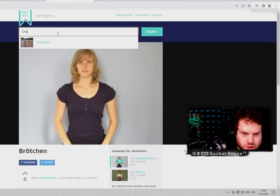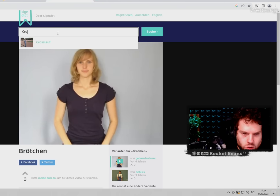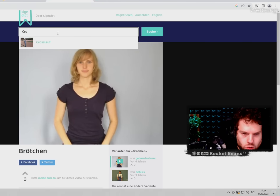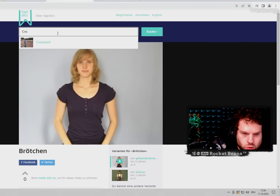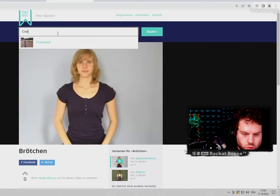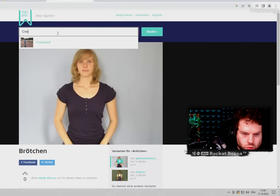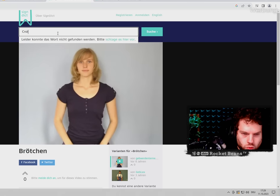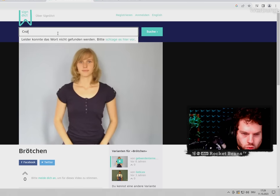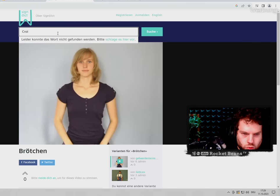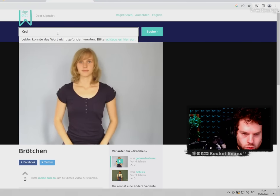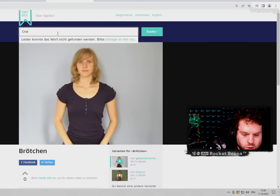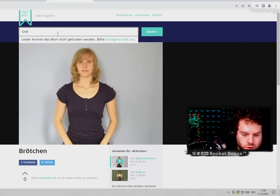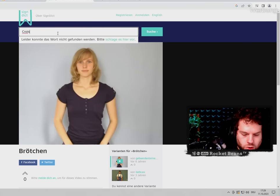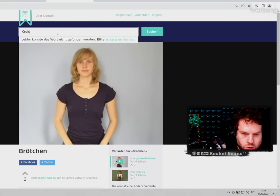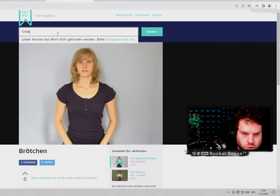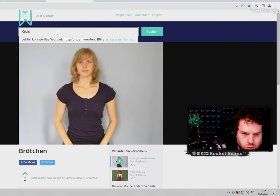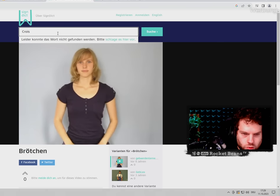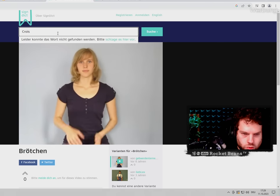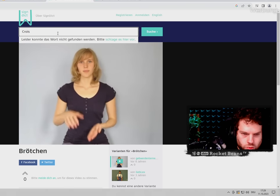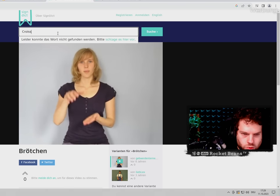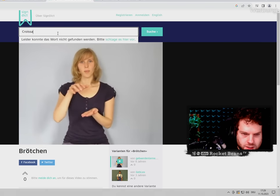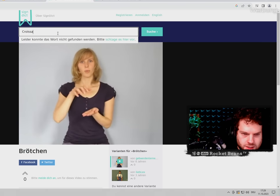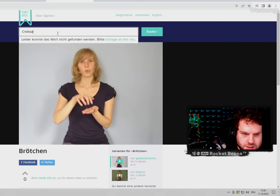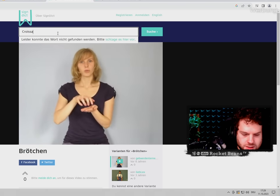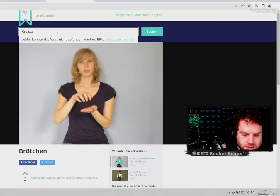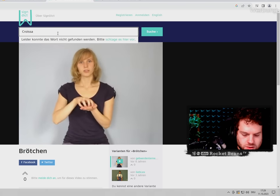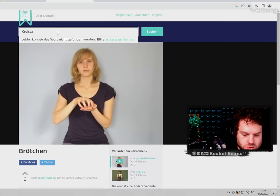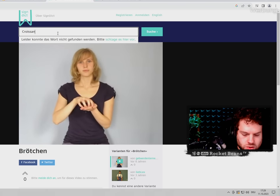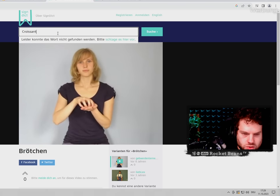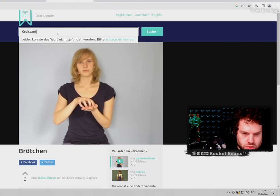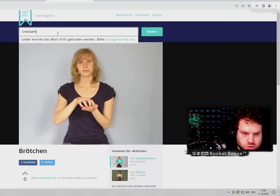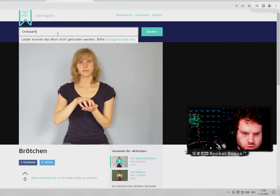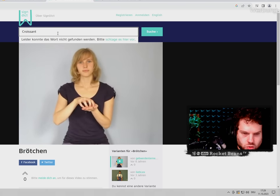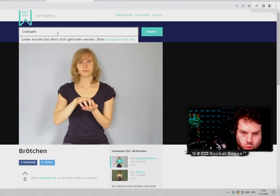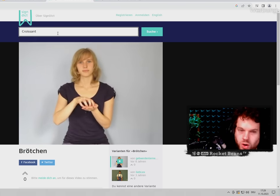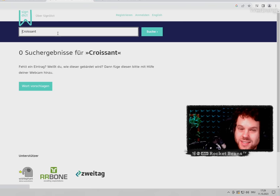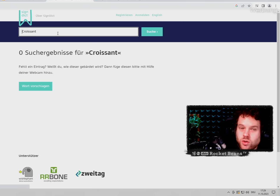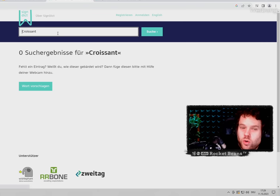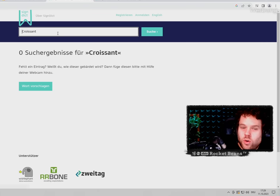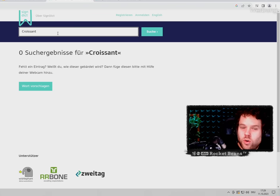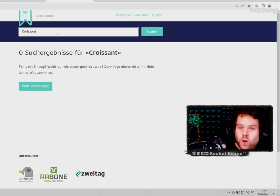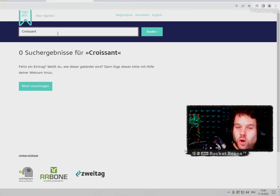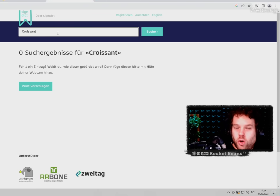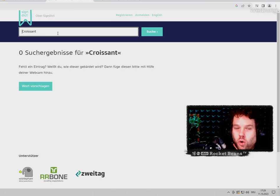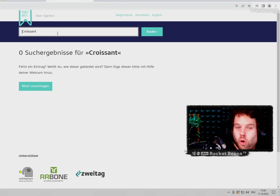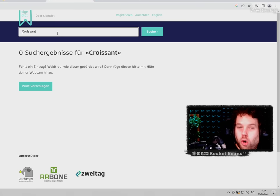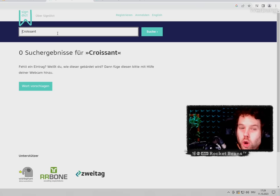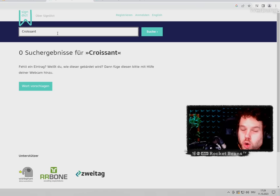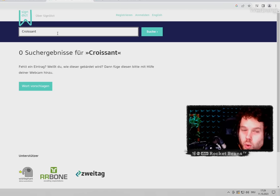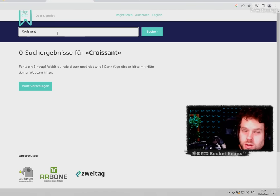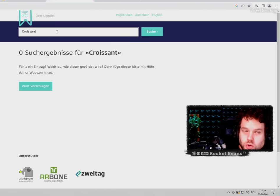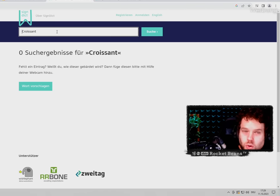Krr, Kro, Kro, Kro, Kroisson, Kroisson, Le Kroisson.